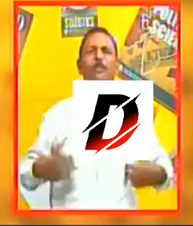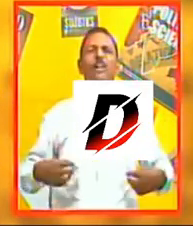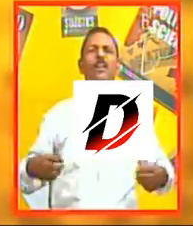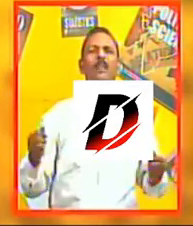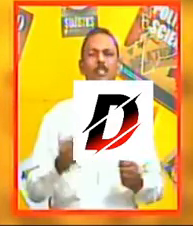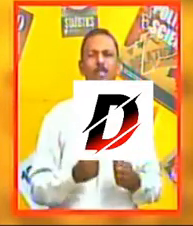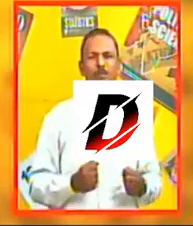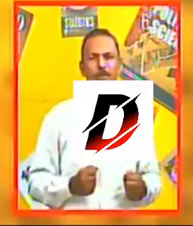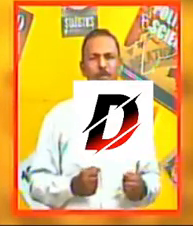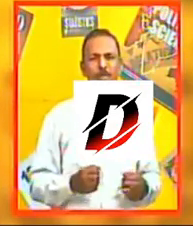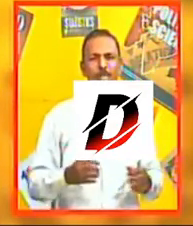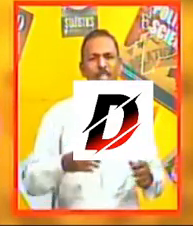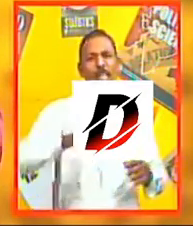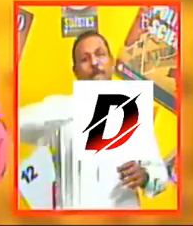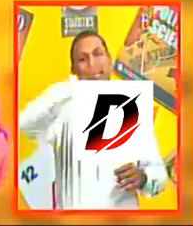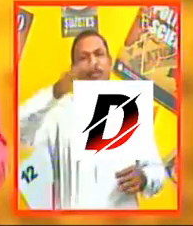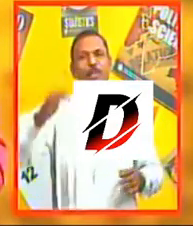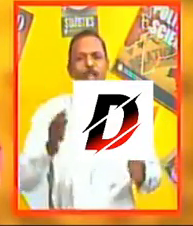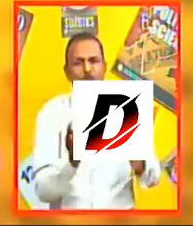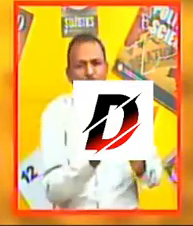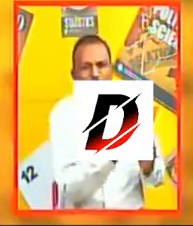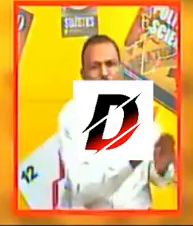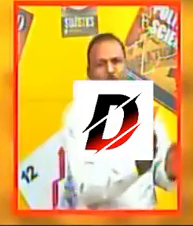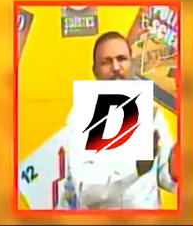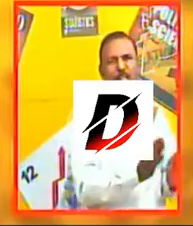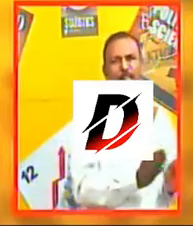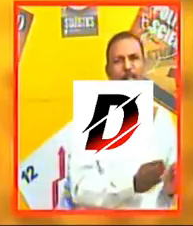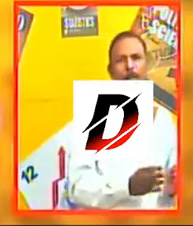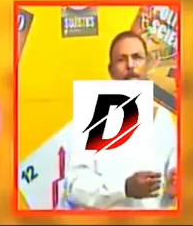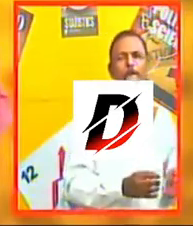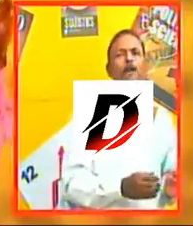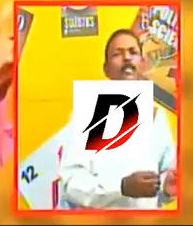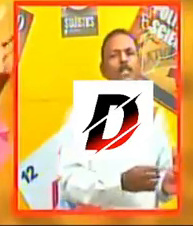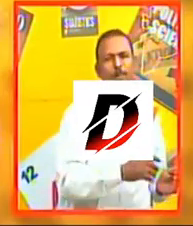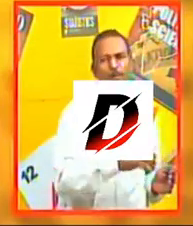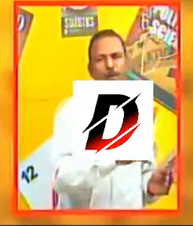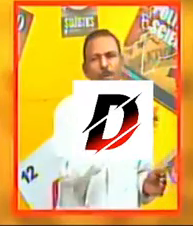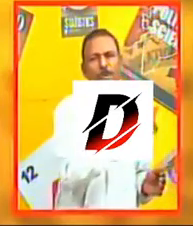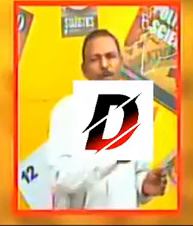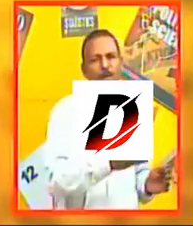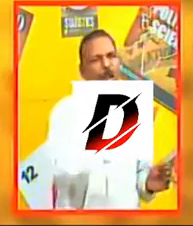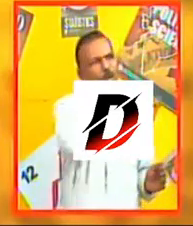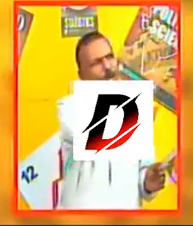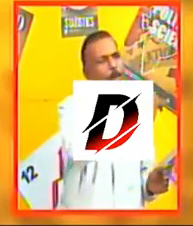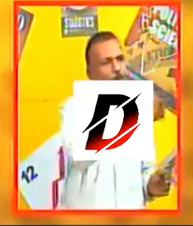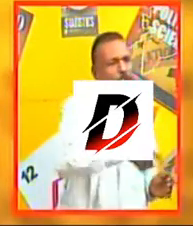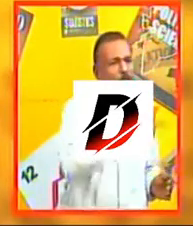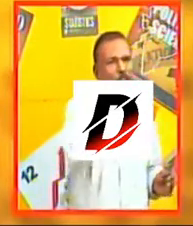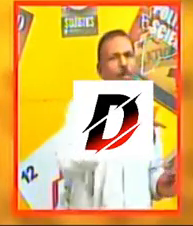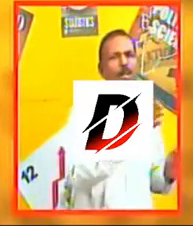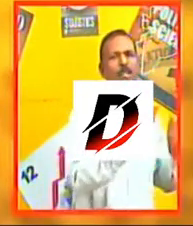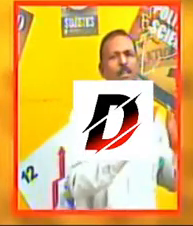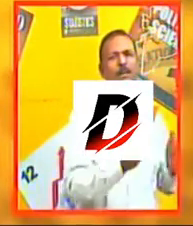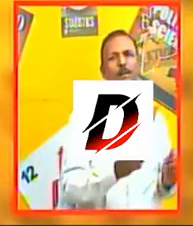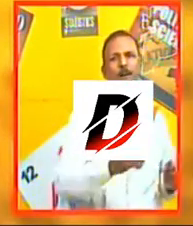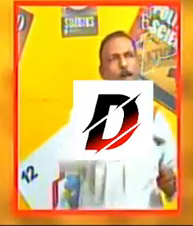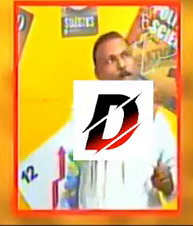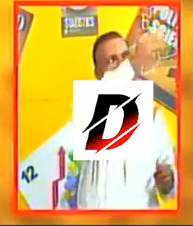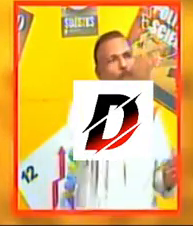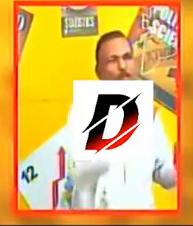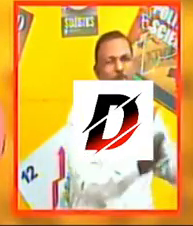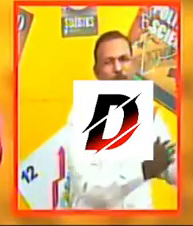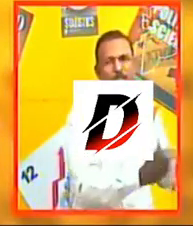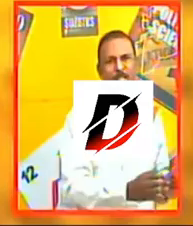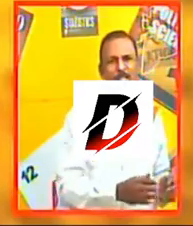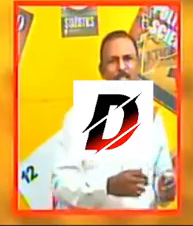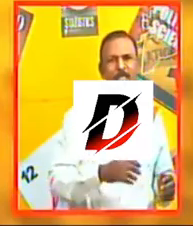இந்தியாவில் குறிப்பாக சொல்ல போனோம்னா, இமயமலை ஒட்டிய பகுதிகளில் அந்த இருக்கக்கூடிய பஞ்சாப், பீகார், ஹரியானா போன்ற பகுதிகளில் பார்த்தீங்கன்னா குளிர் அதிகமாக